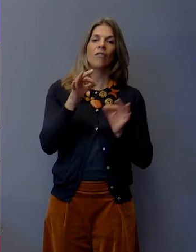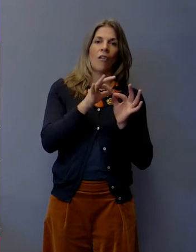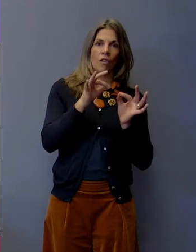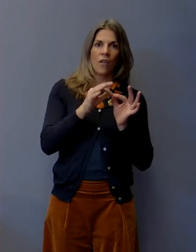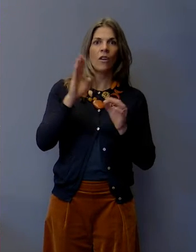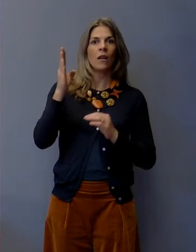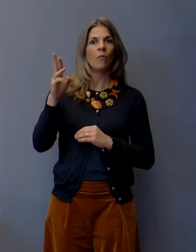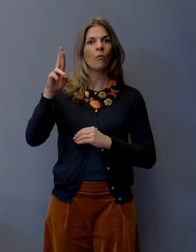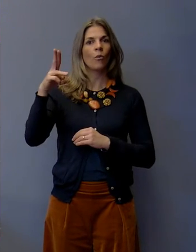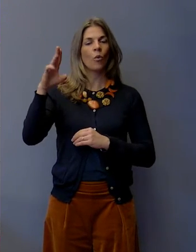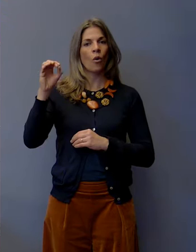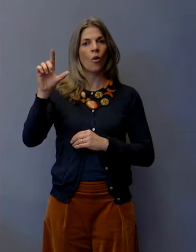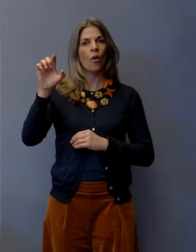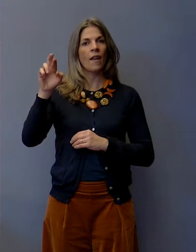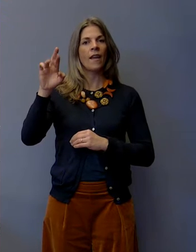bruccoleri